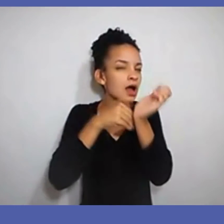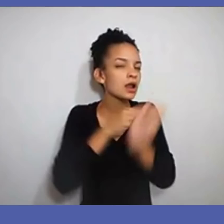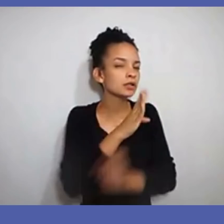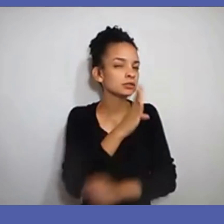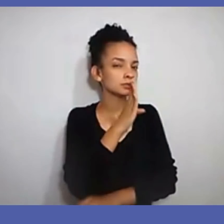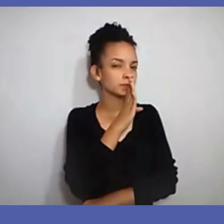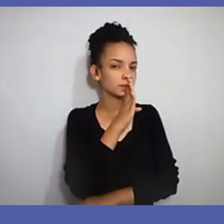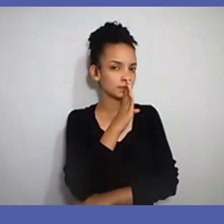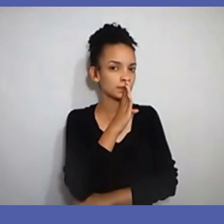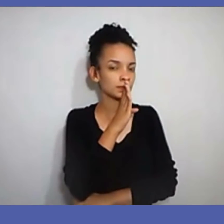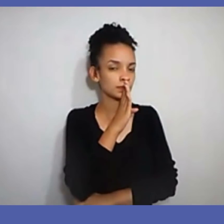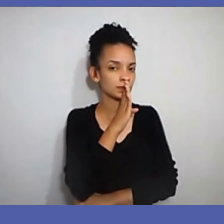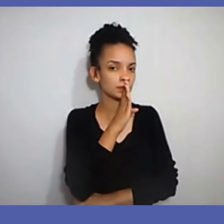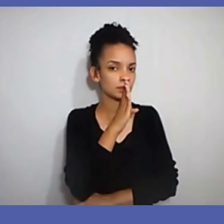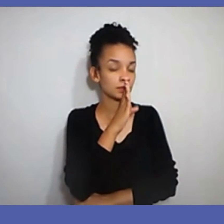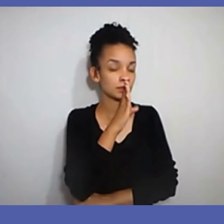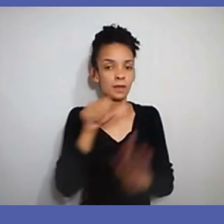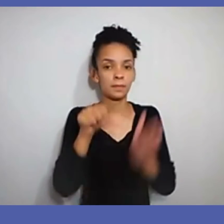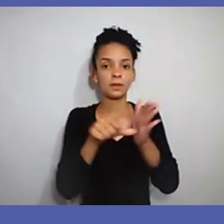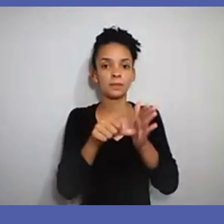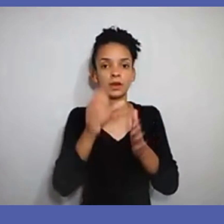Tessalonicenses 5:2, dá uma olhada.